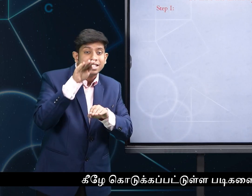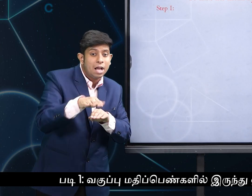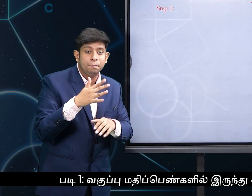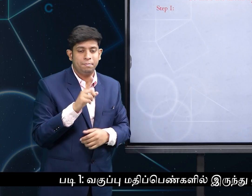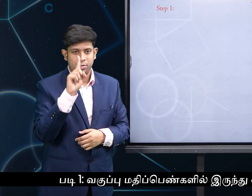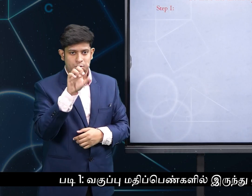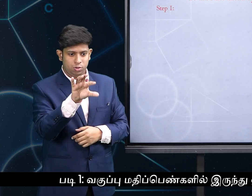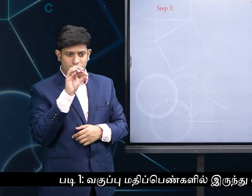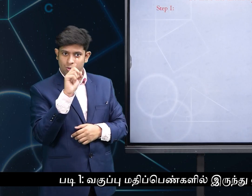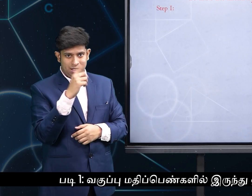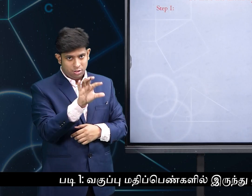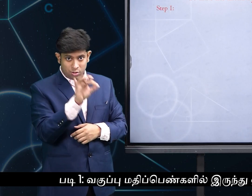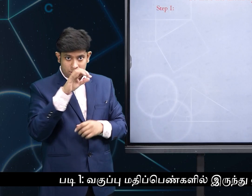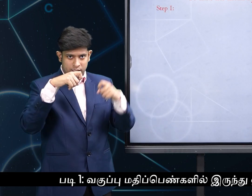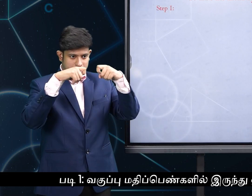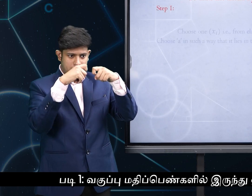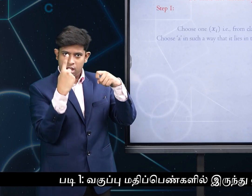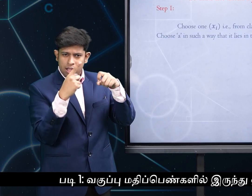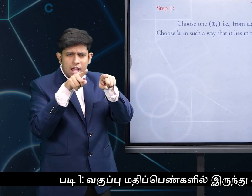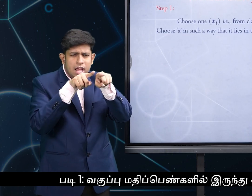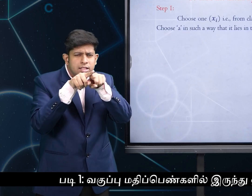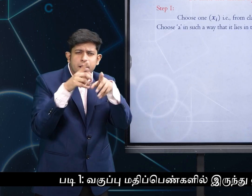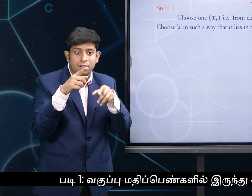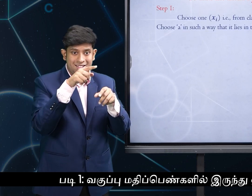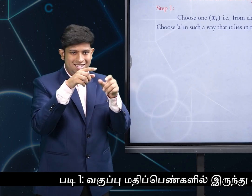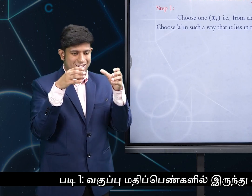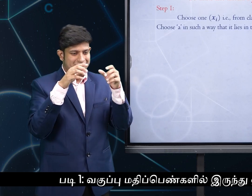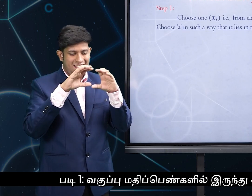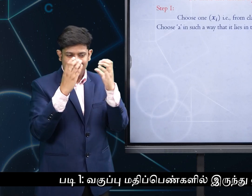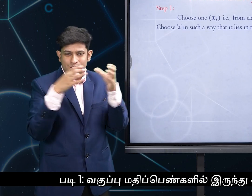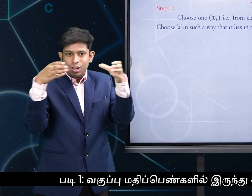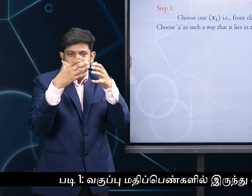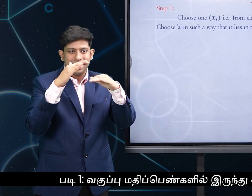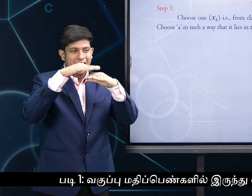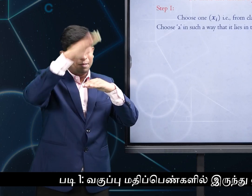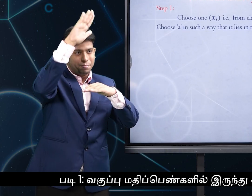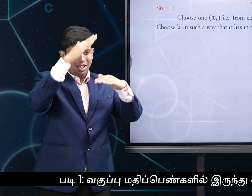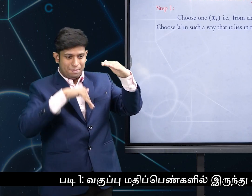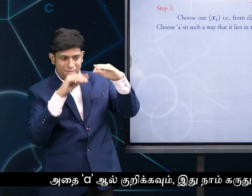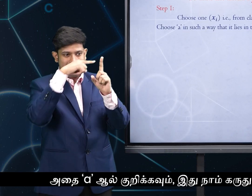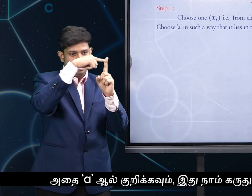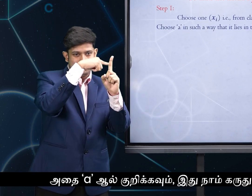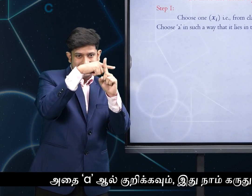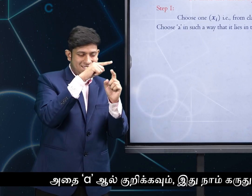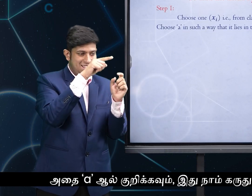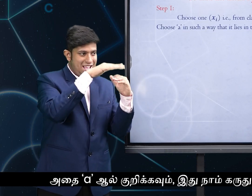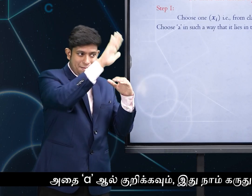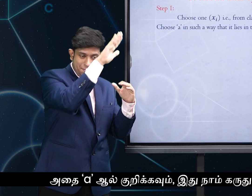படி 1. வகுப்பு மதிப்பெண்களில் இருந்து ஒன்றை அடைப்புக்குறிக்குள் X கீழ்க்கோடு I தேர்வு செய்து அதை A ஆல் குறிக்கவும்.